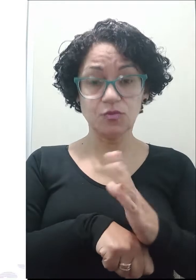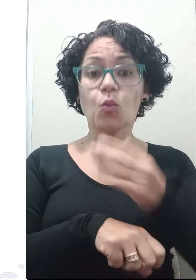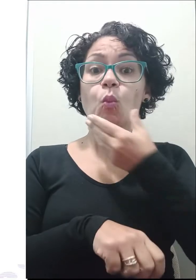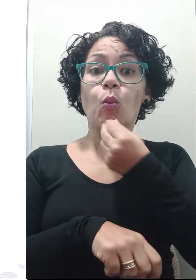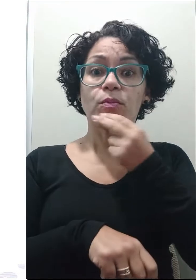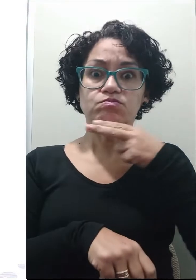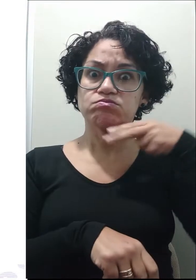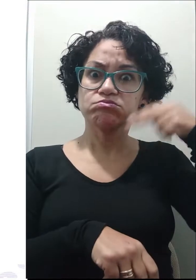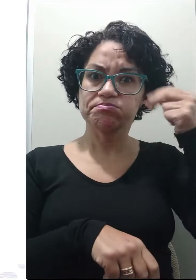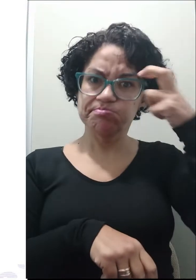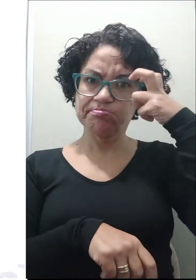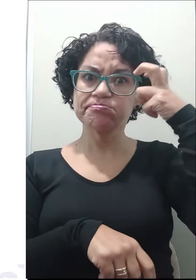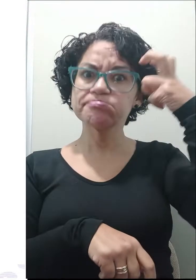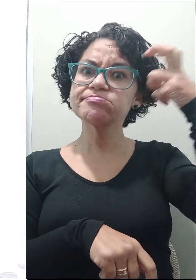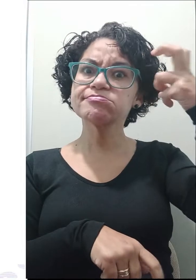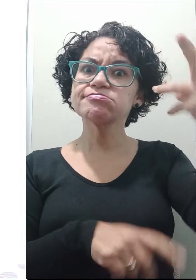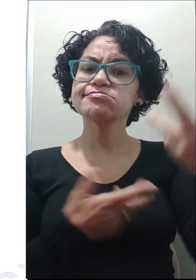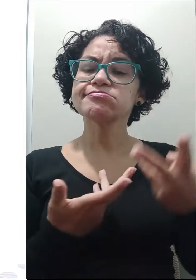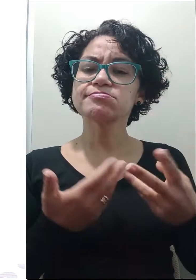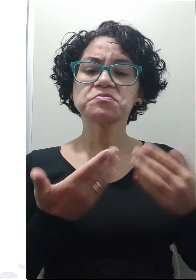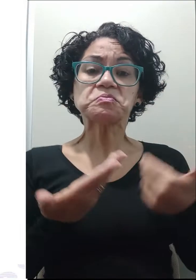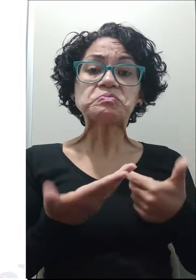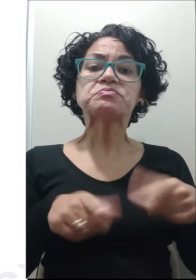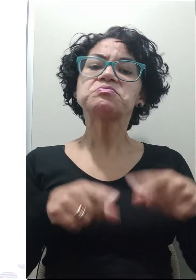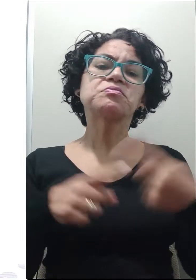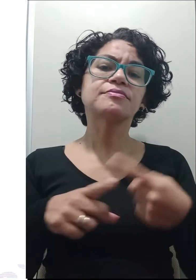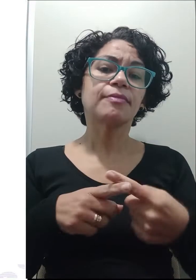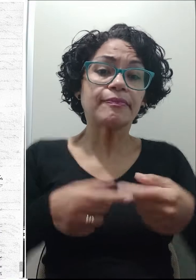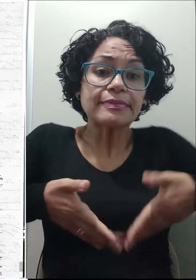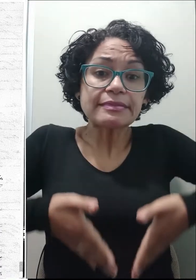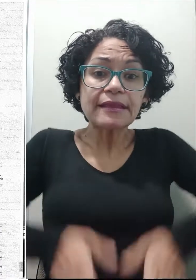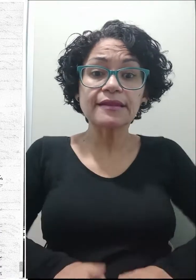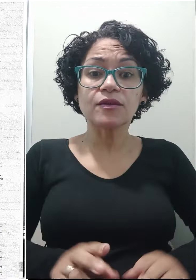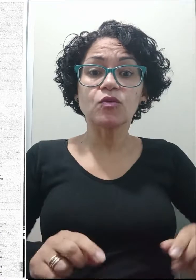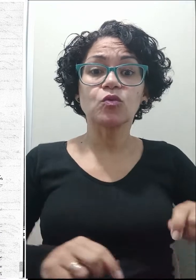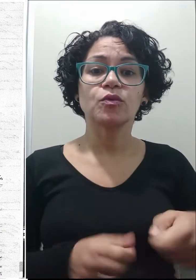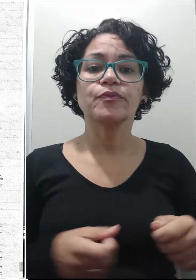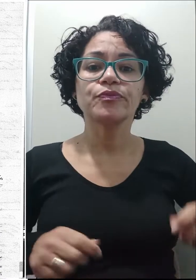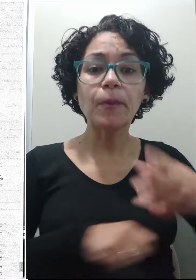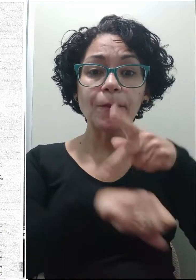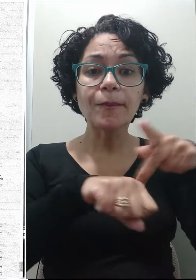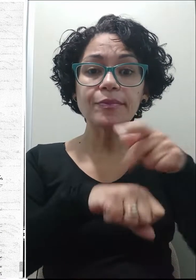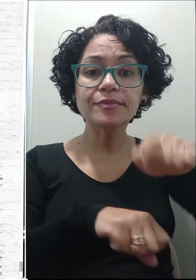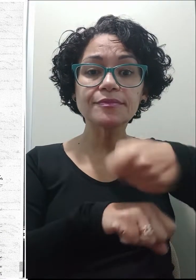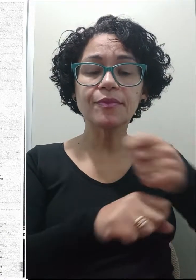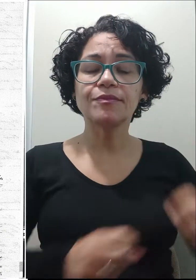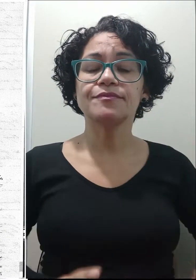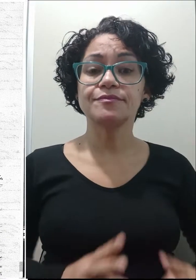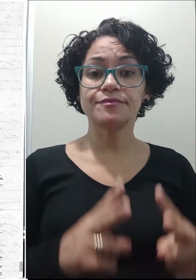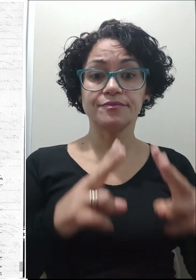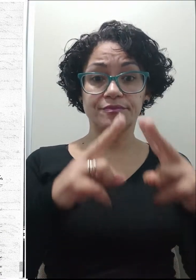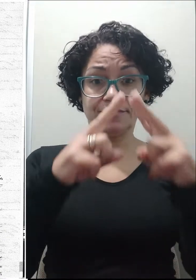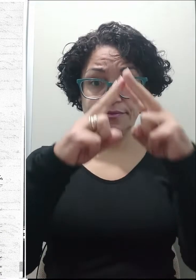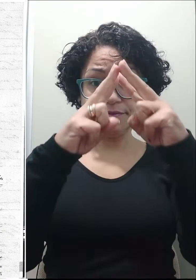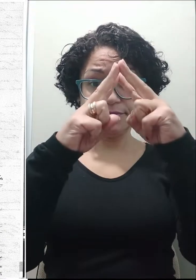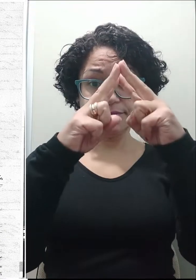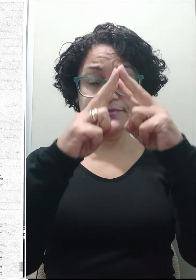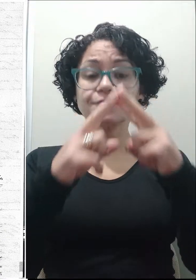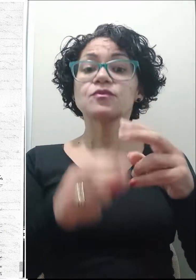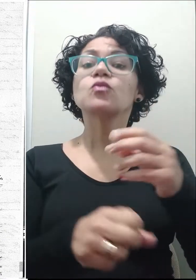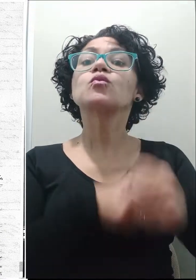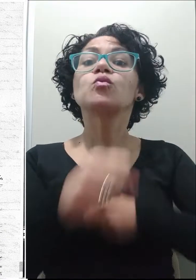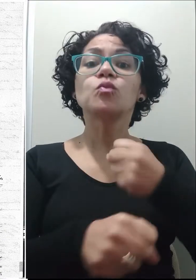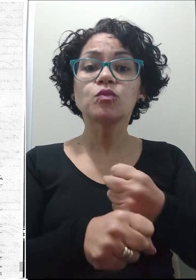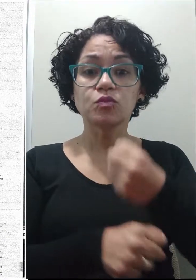Ele era um homem à frente do seu tempo, nascido em Paris em 1822, em